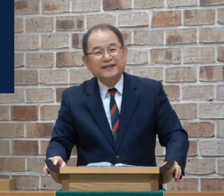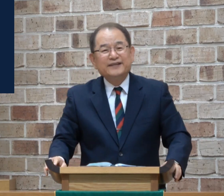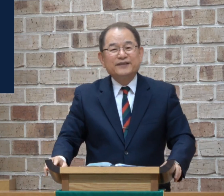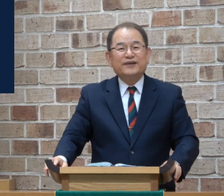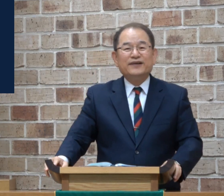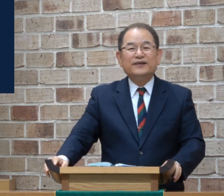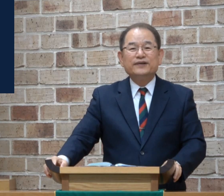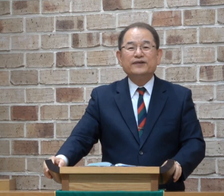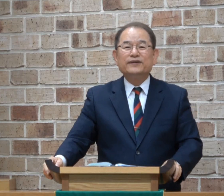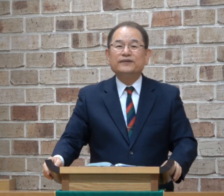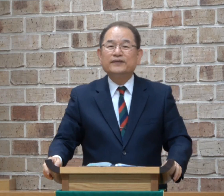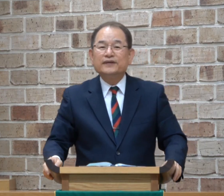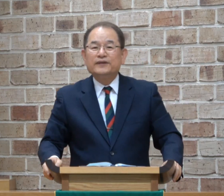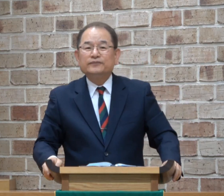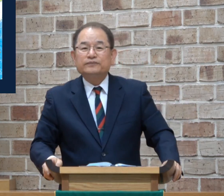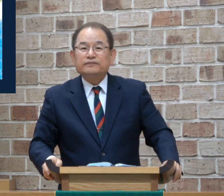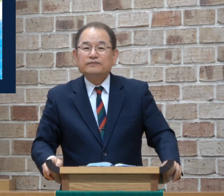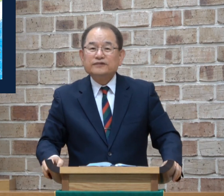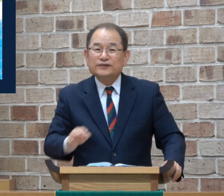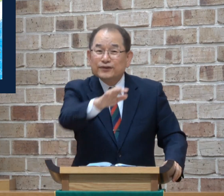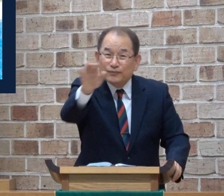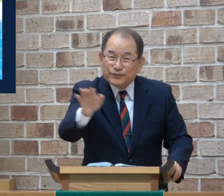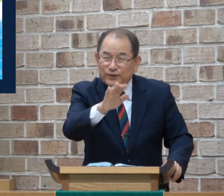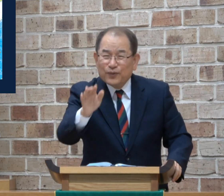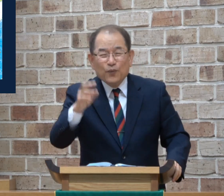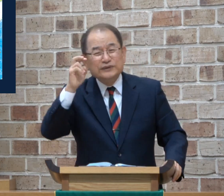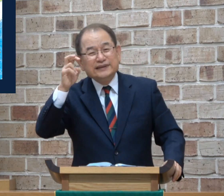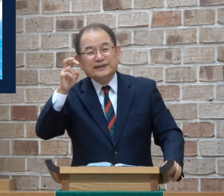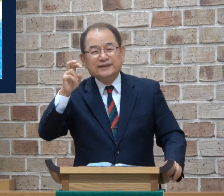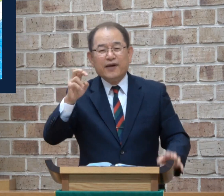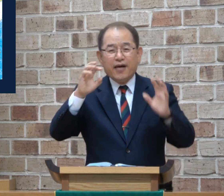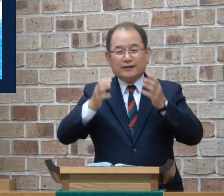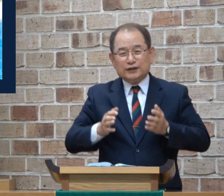그런데 여러분 혹시 태어나기 전에